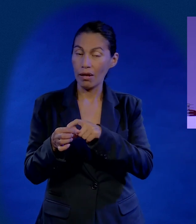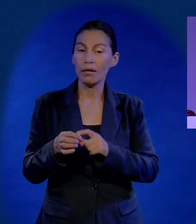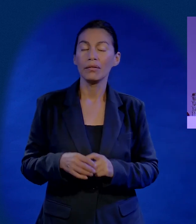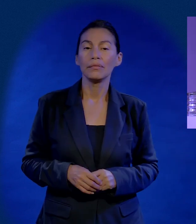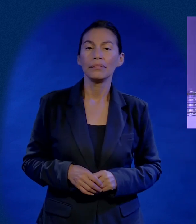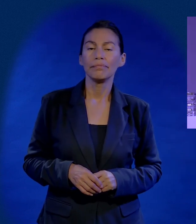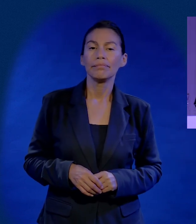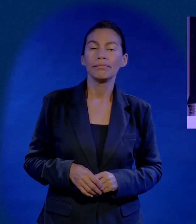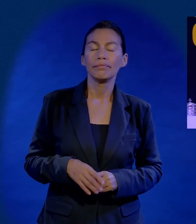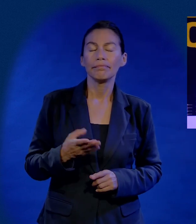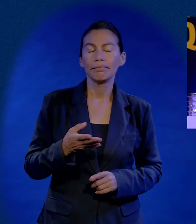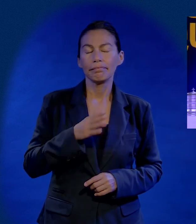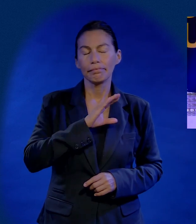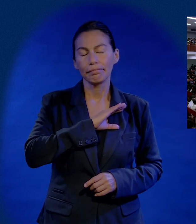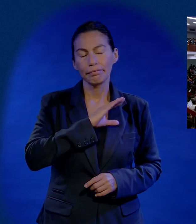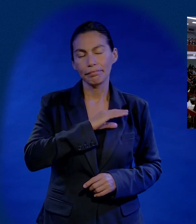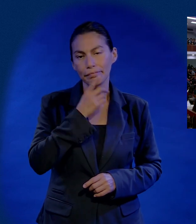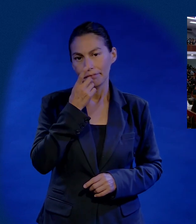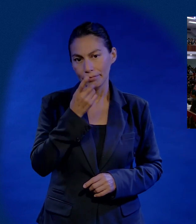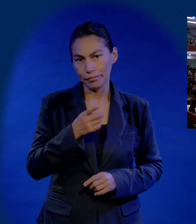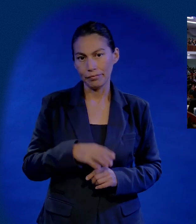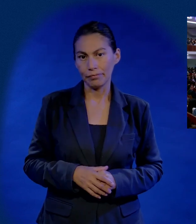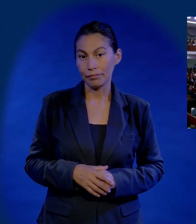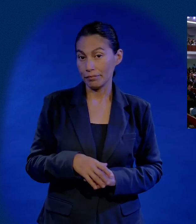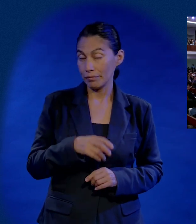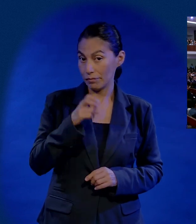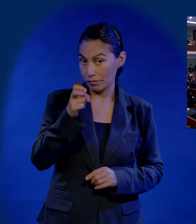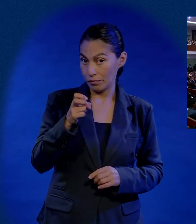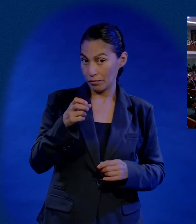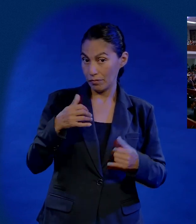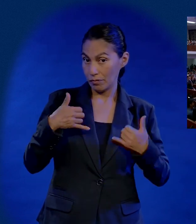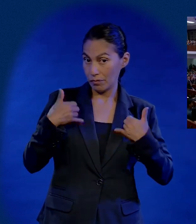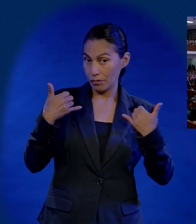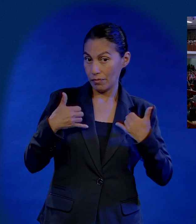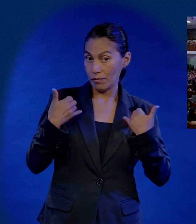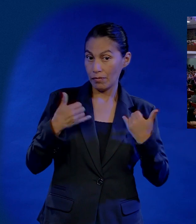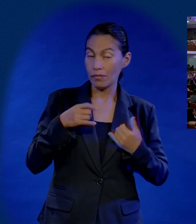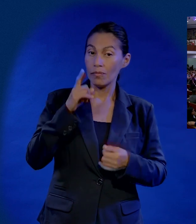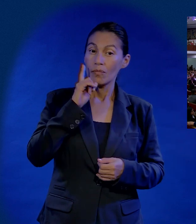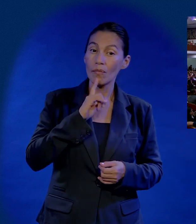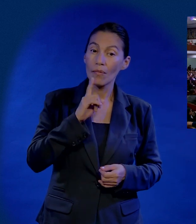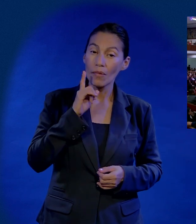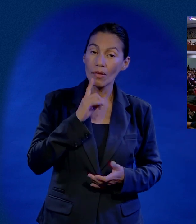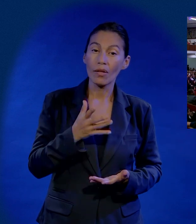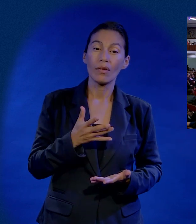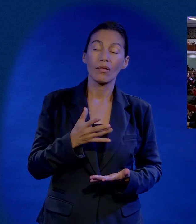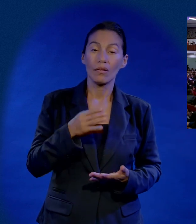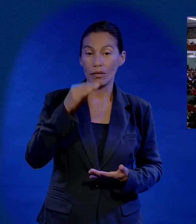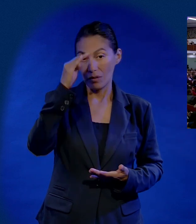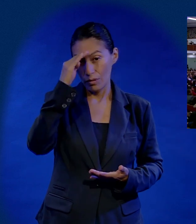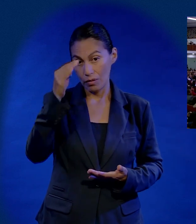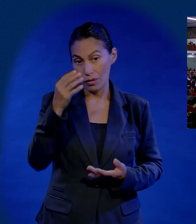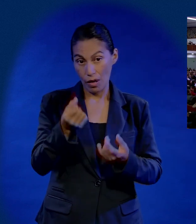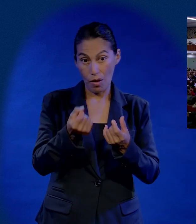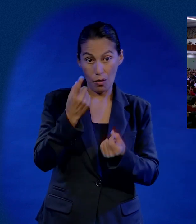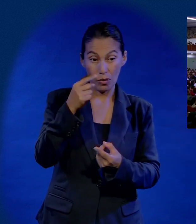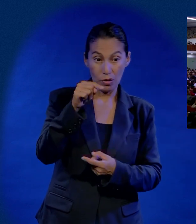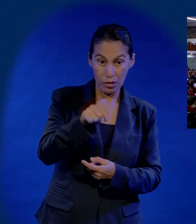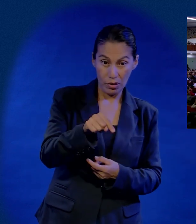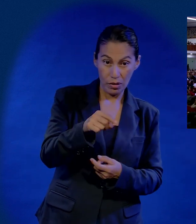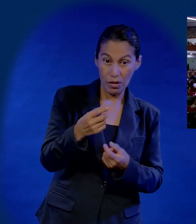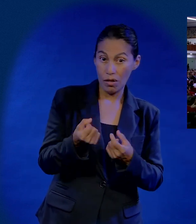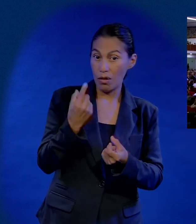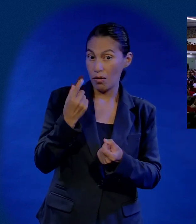hacer un paréntesis aquí y me quiero referir con mucho cariño a aquellos jóvenes y señoritas y adultos,